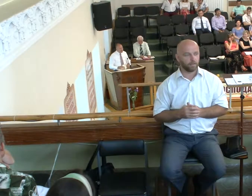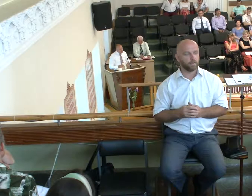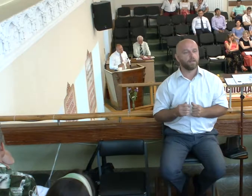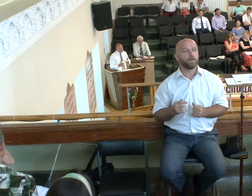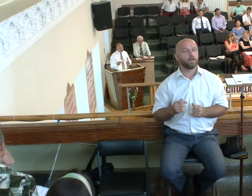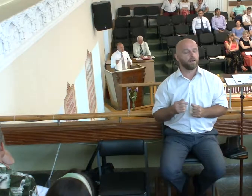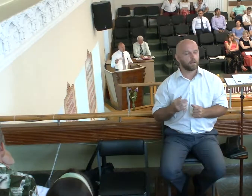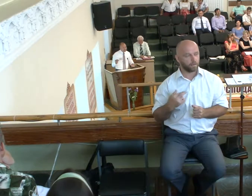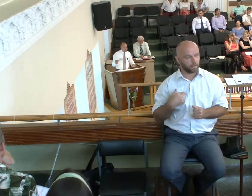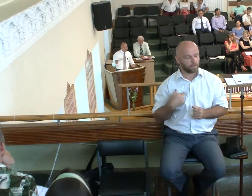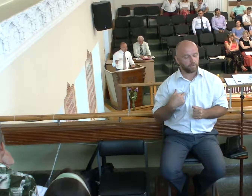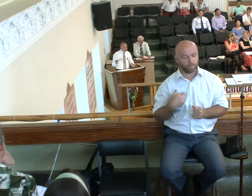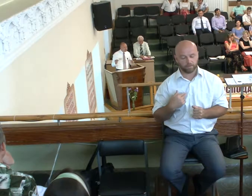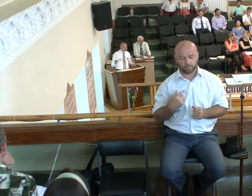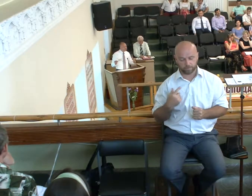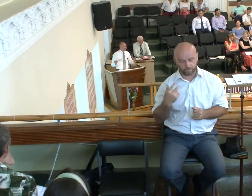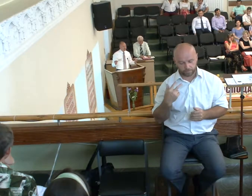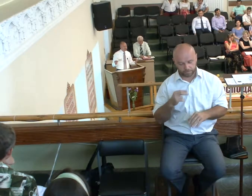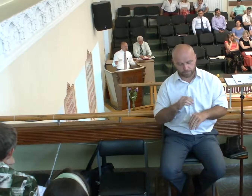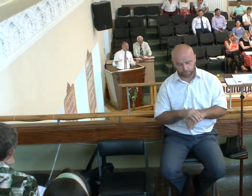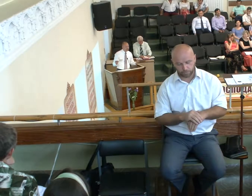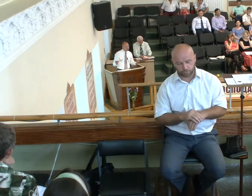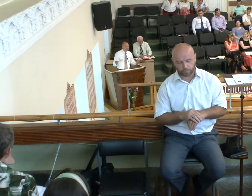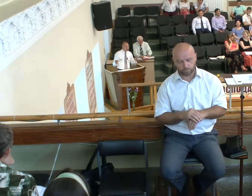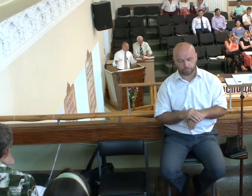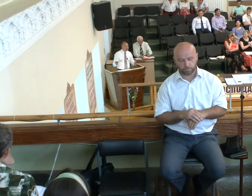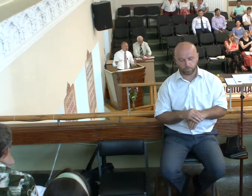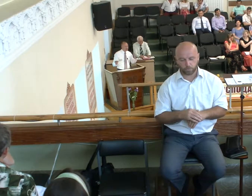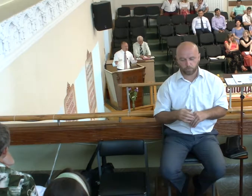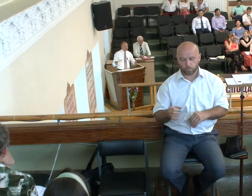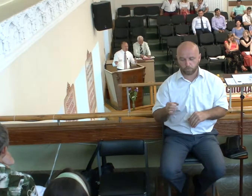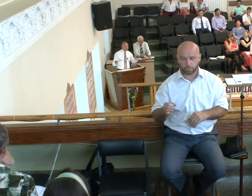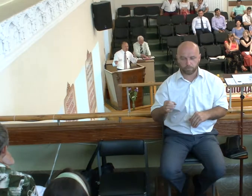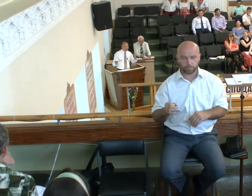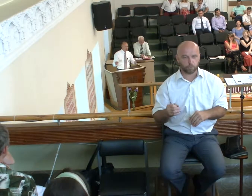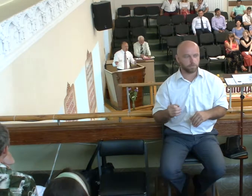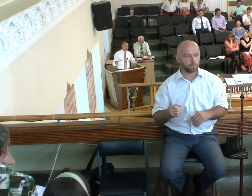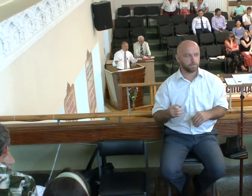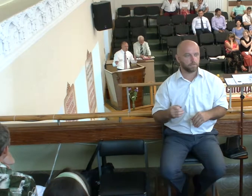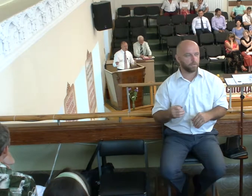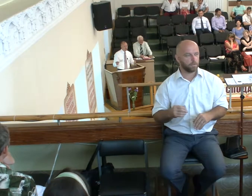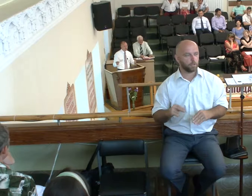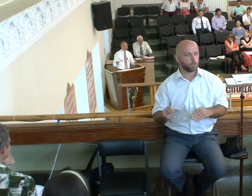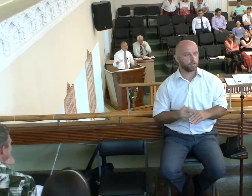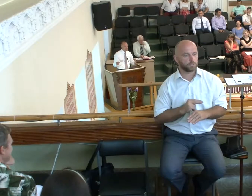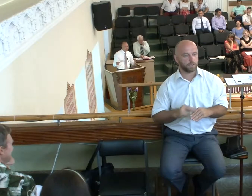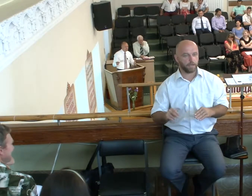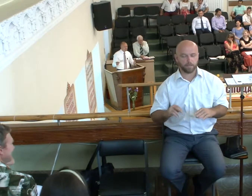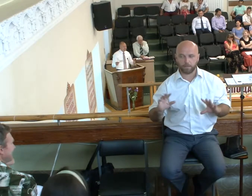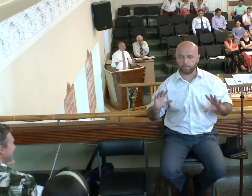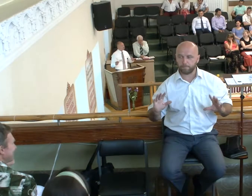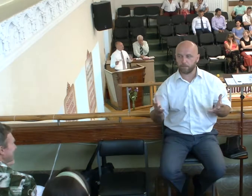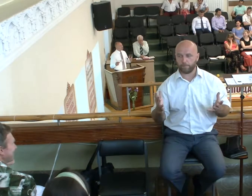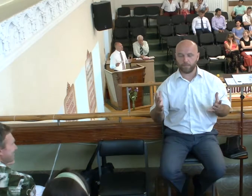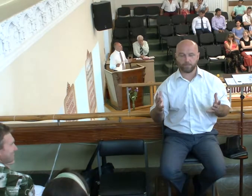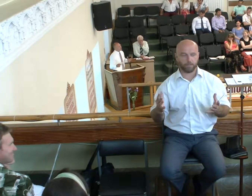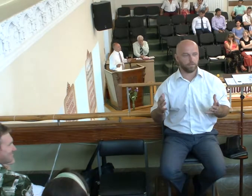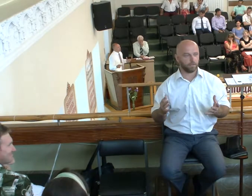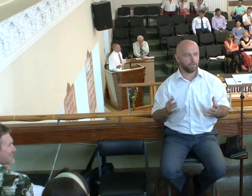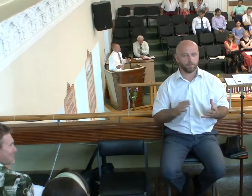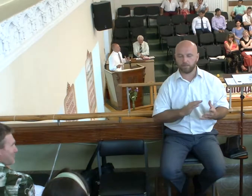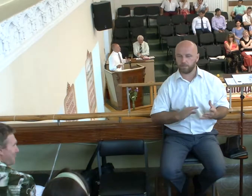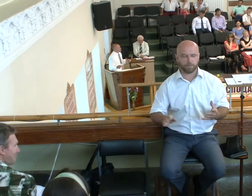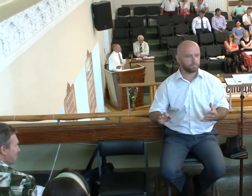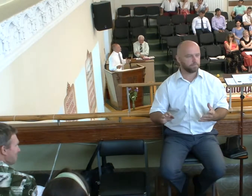купить. Когда эту монету мы видим, друзья мои, спина проходит. Исцеление наступает в тот же момент. Нам все равно,